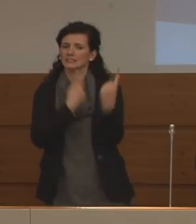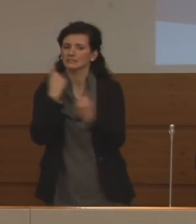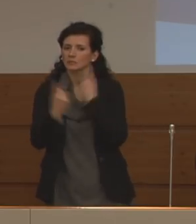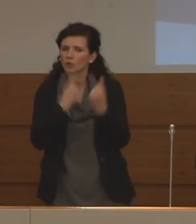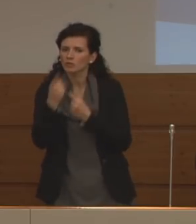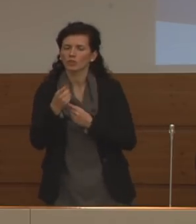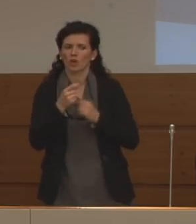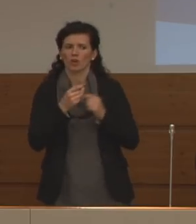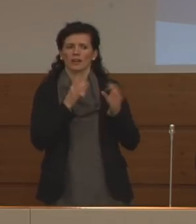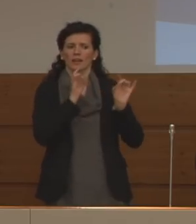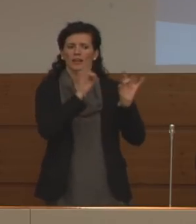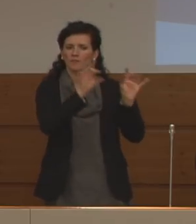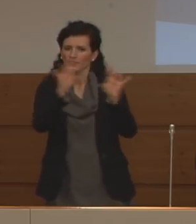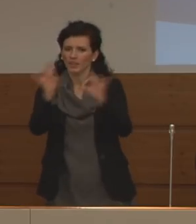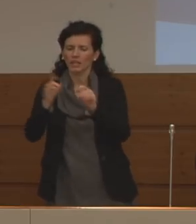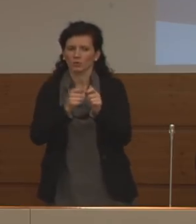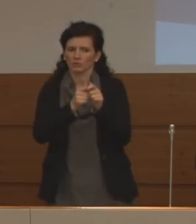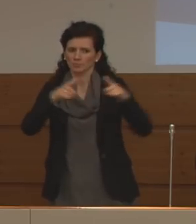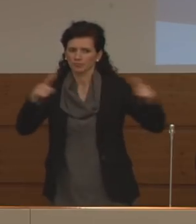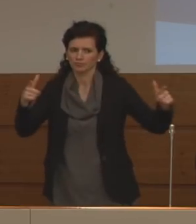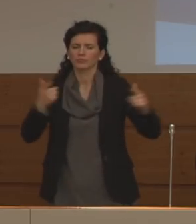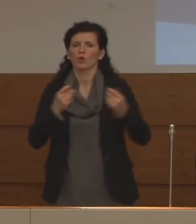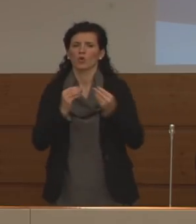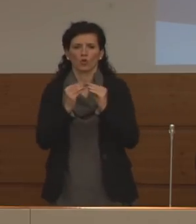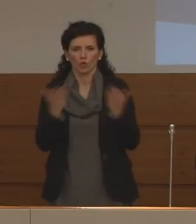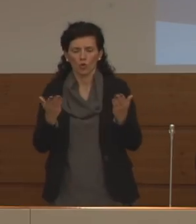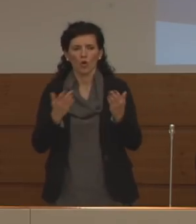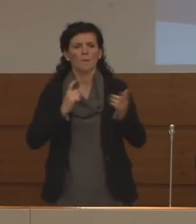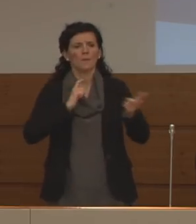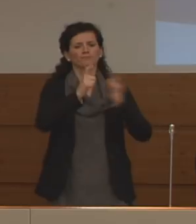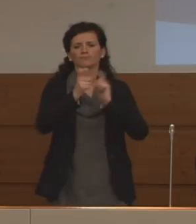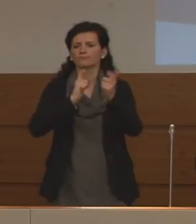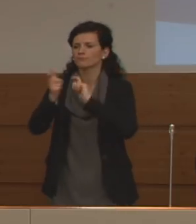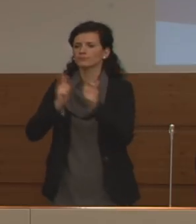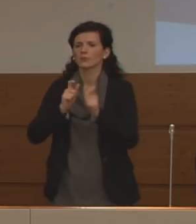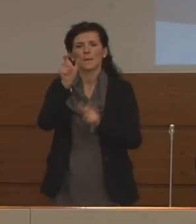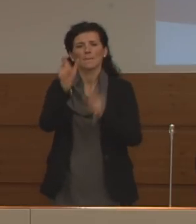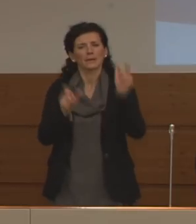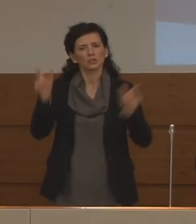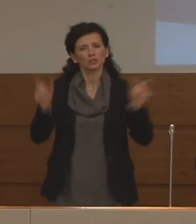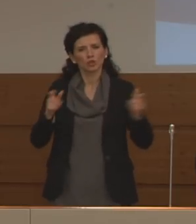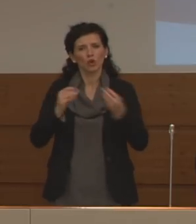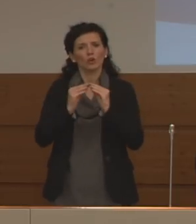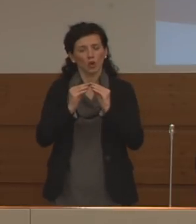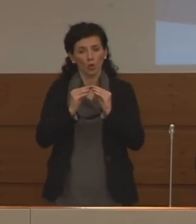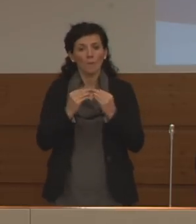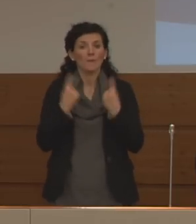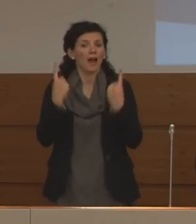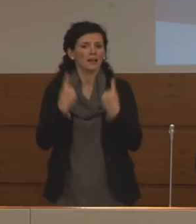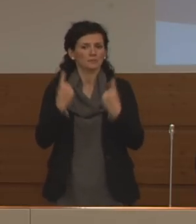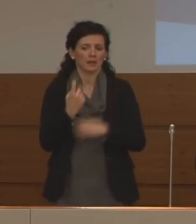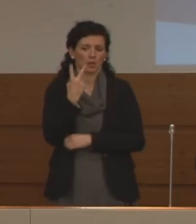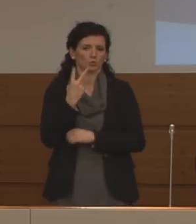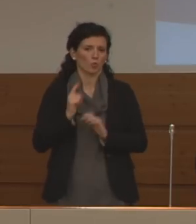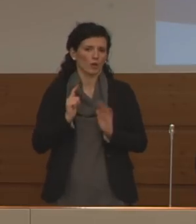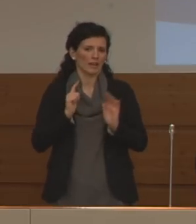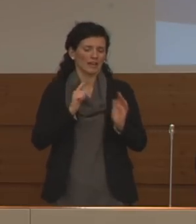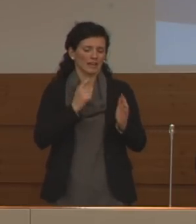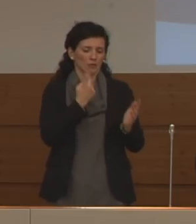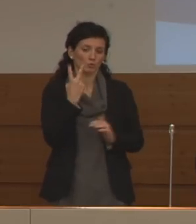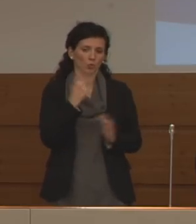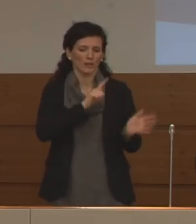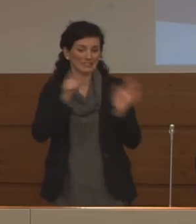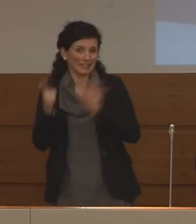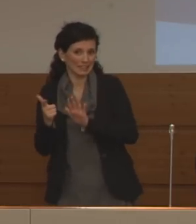diffusione interumana sostanzialmente a partire dalle due settimane diciamo tra le due tre